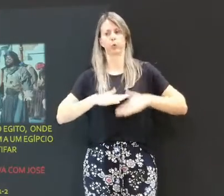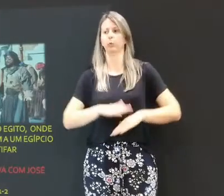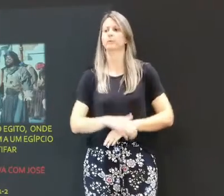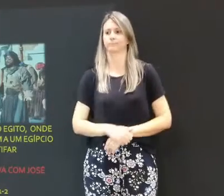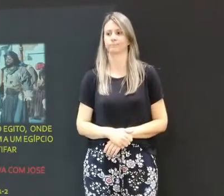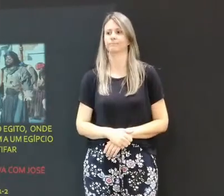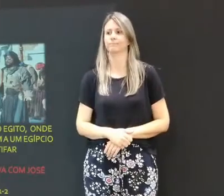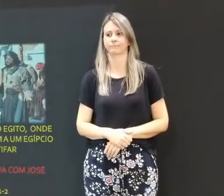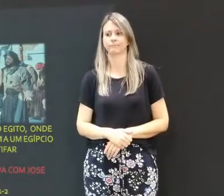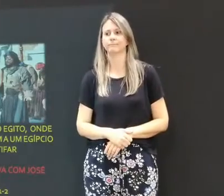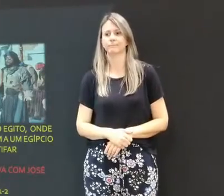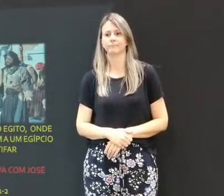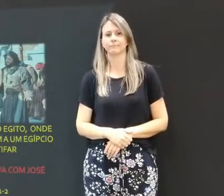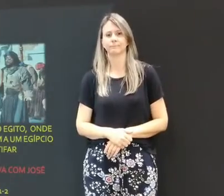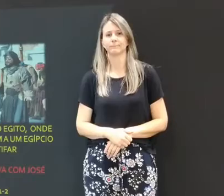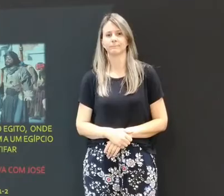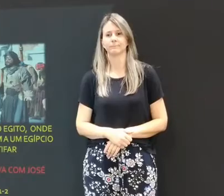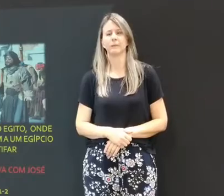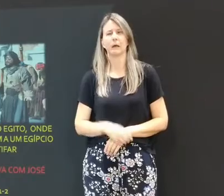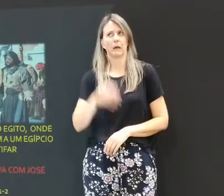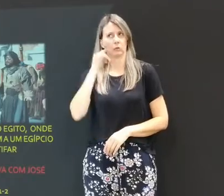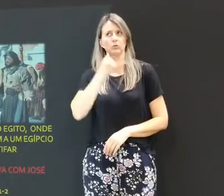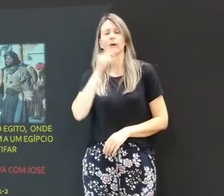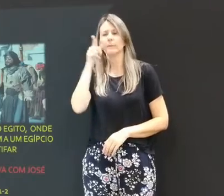calma, Senhor. Sim, Deus dava para ele.